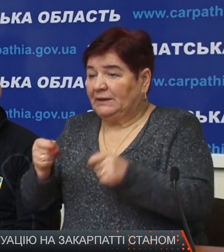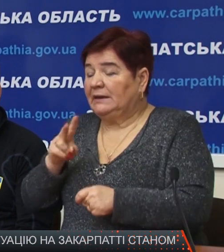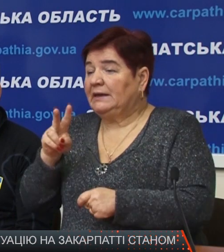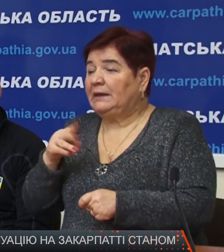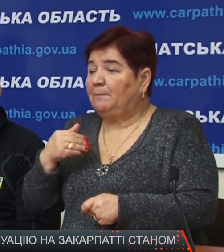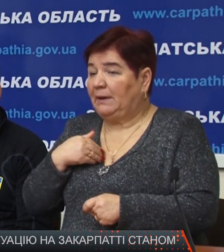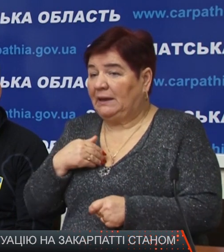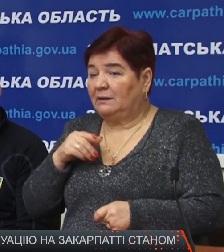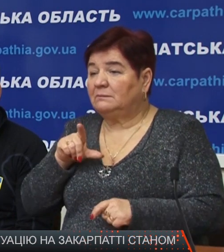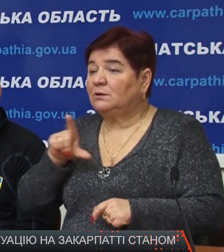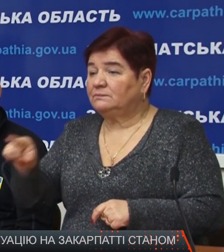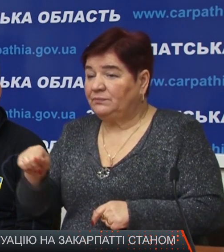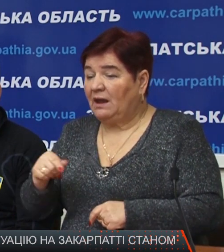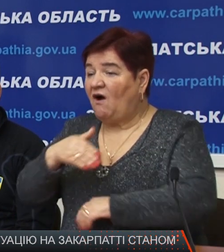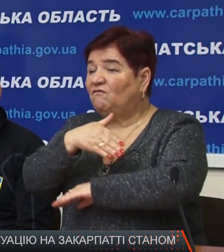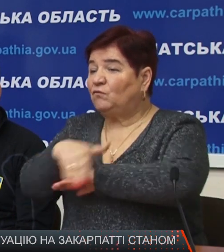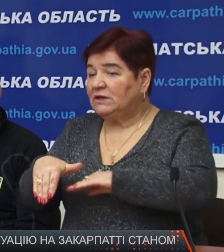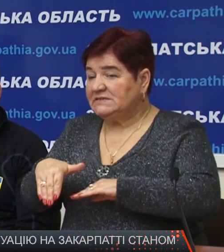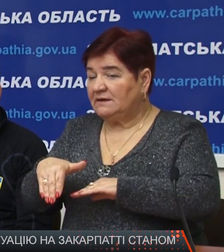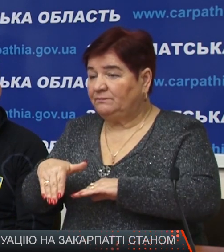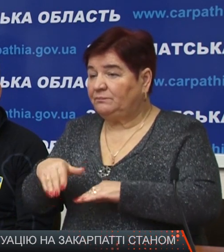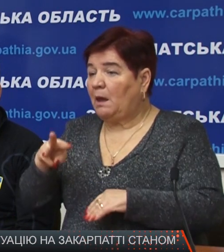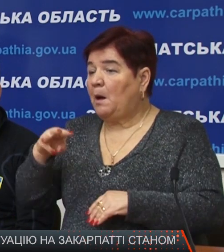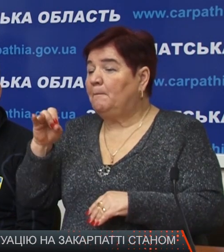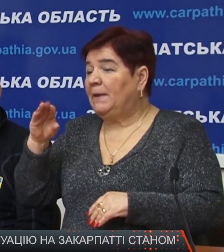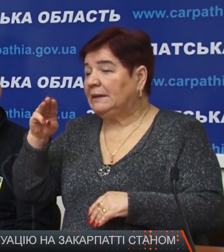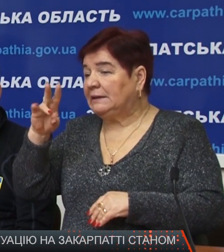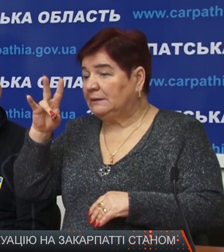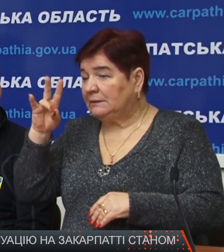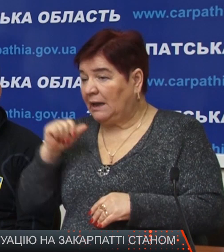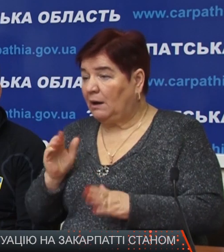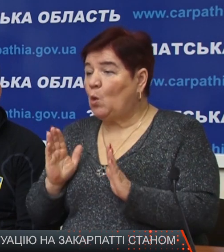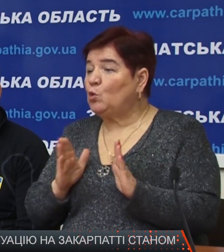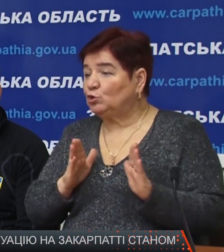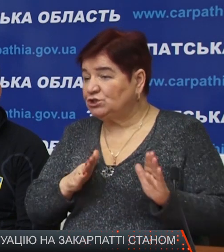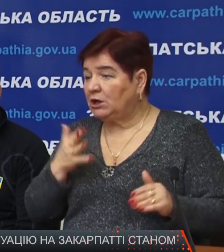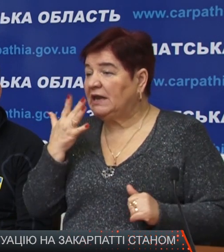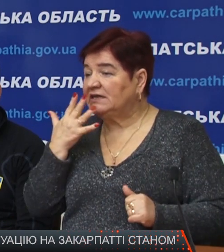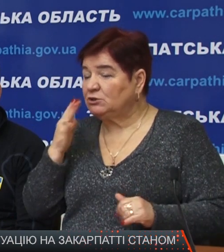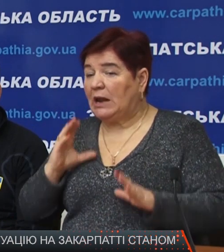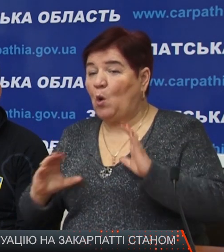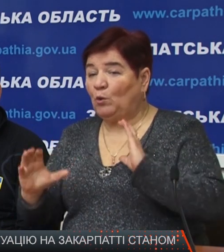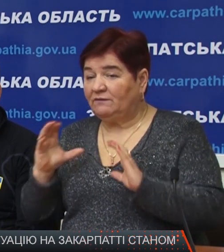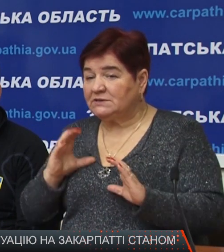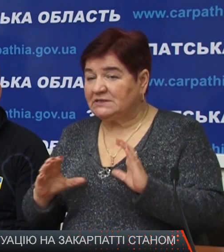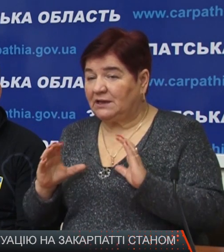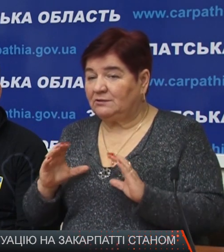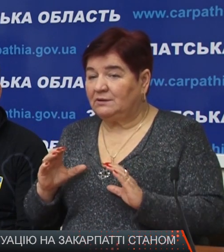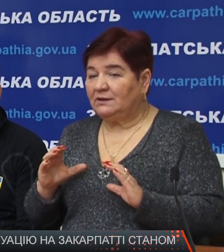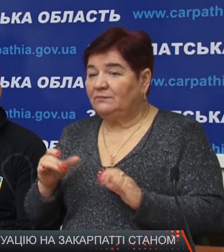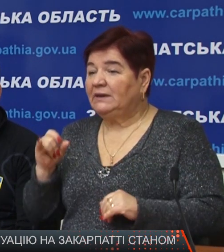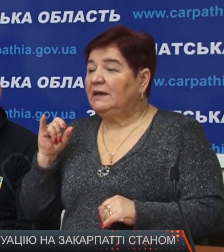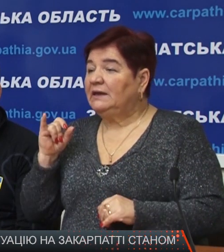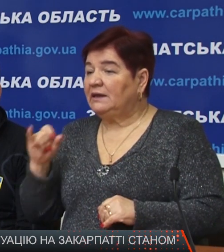зараз розселяємо. Зараз це є вулиця Митна, це гуртожит Національного університету.